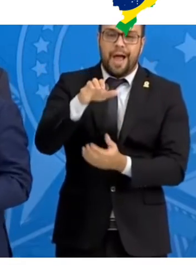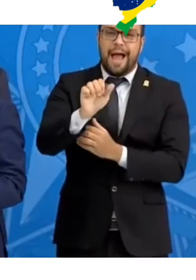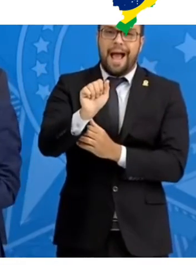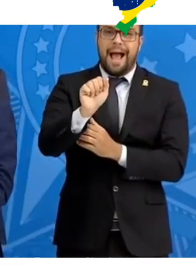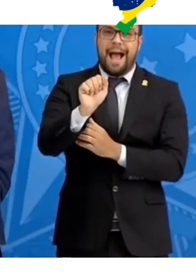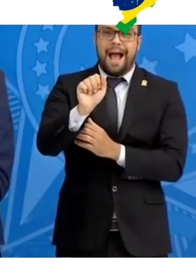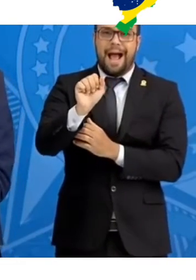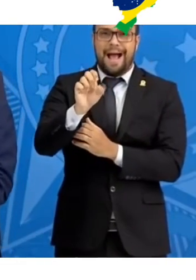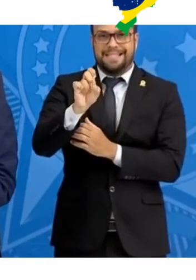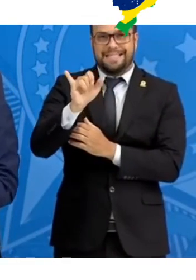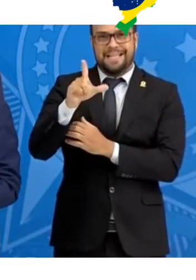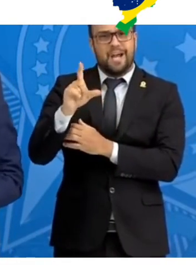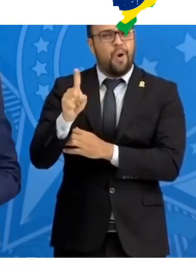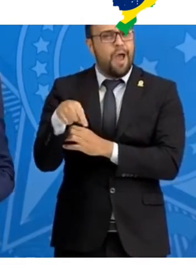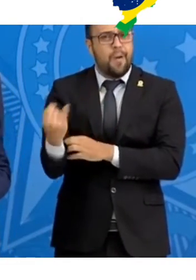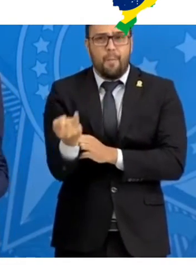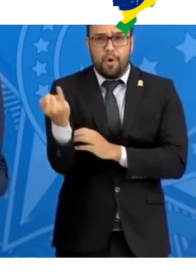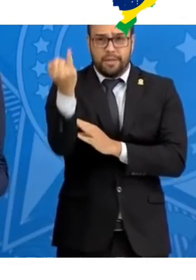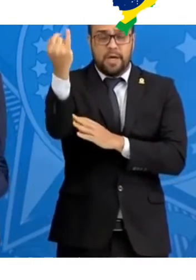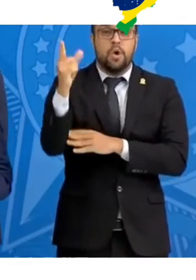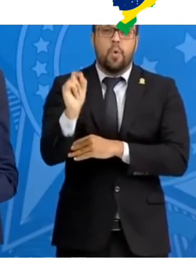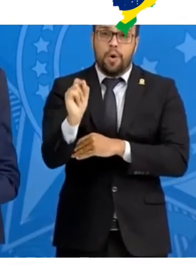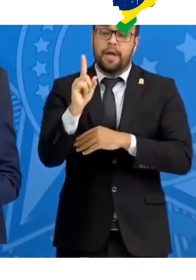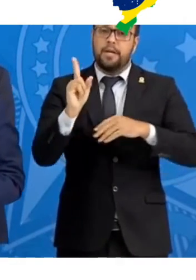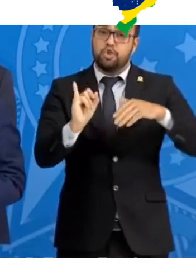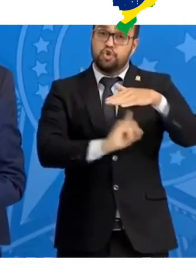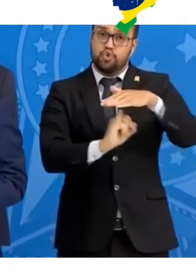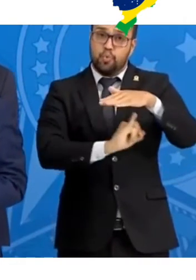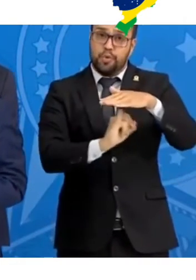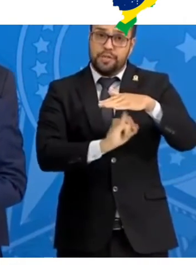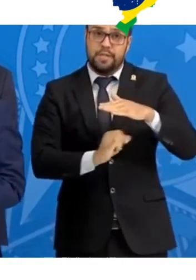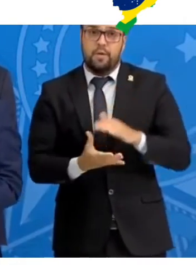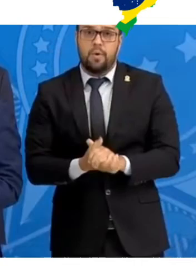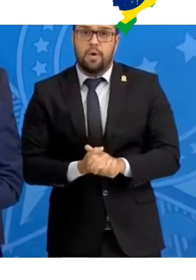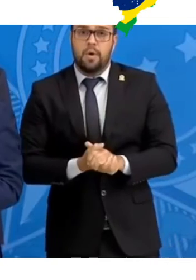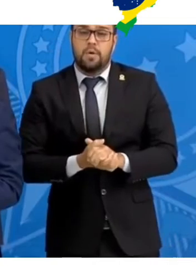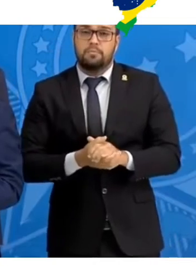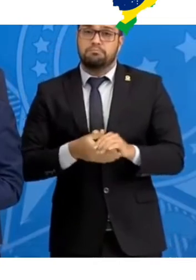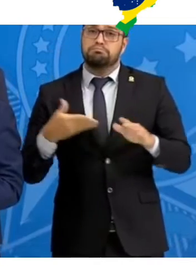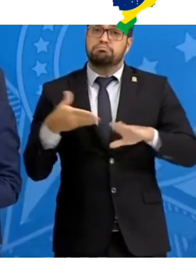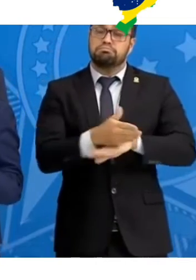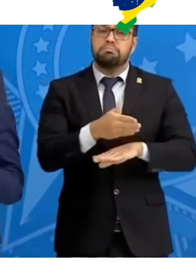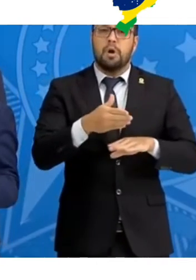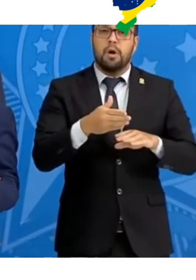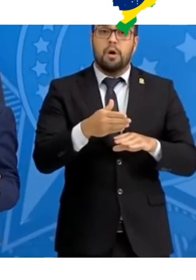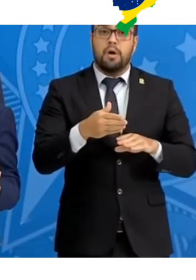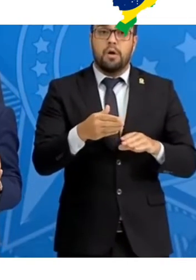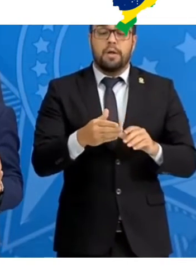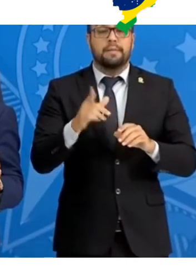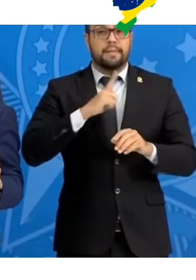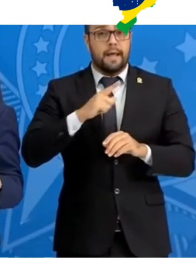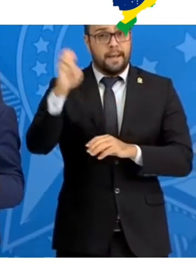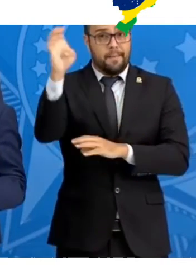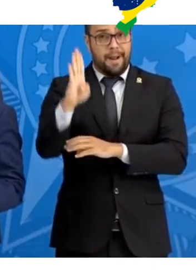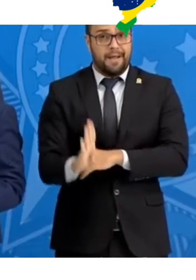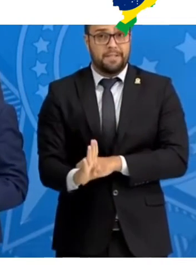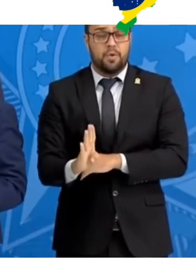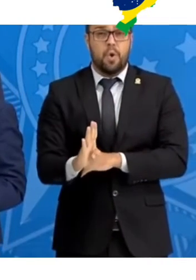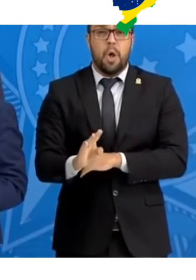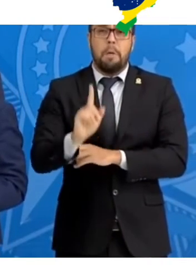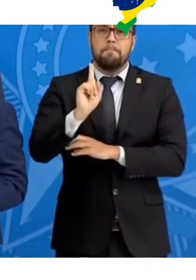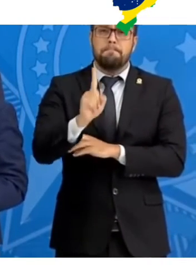importante as instituições de longa permanência, onde nós temos no Brasil em torno